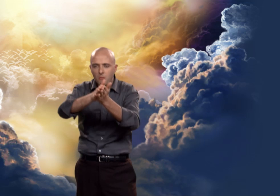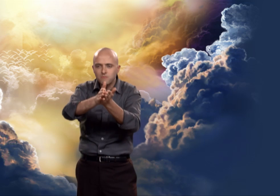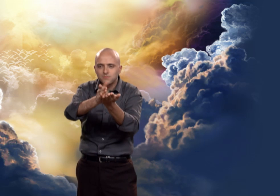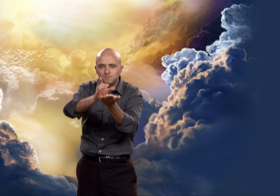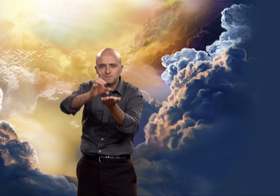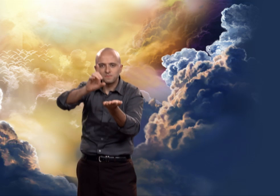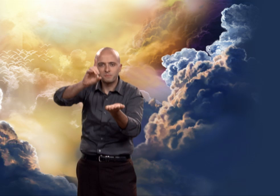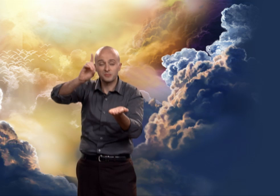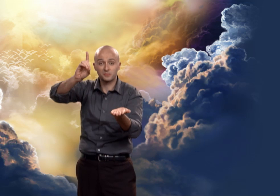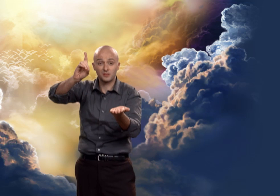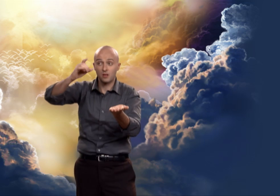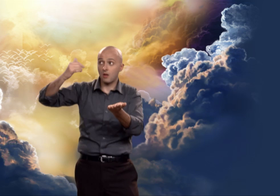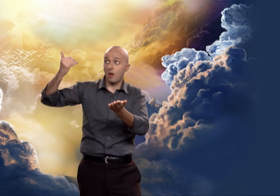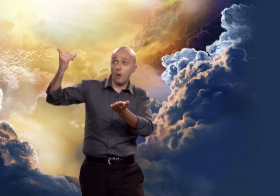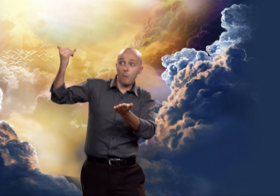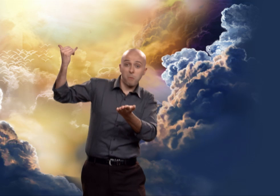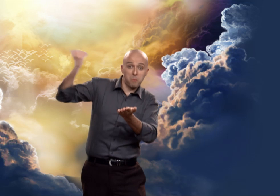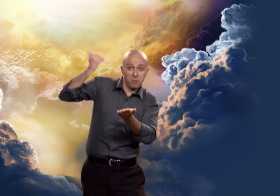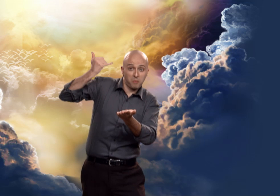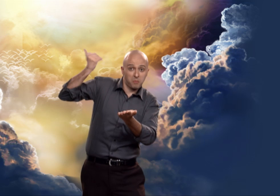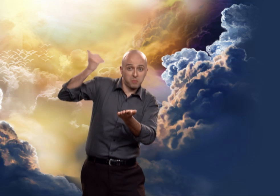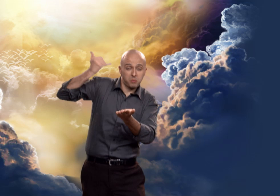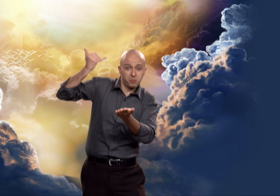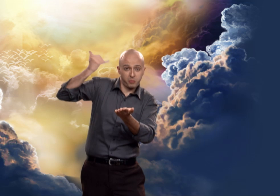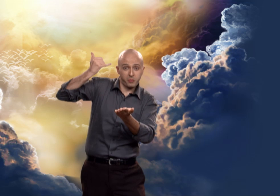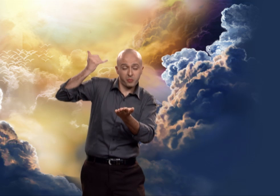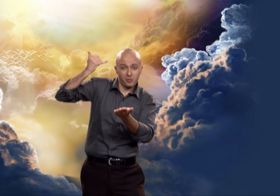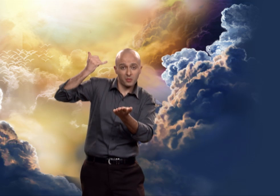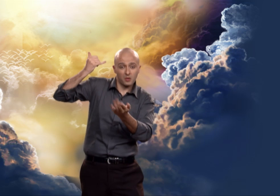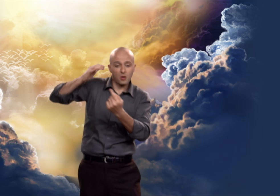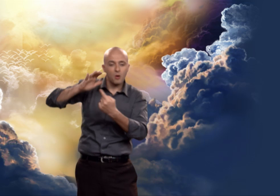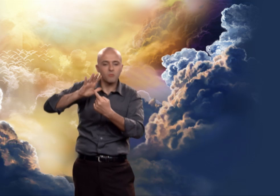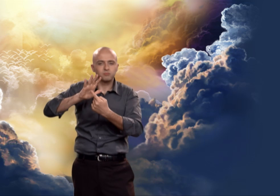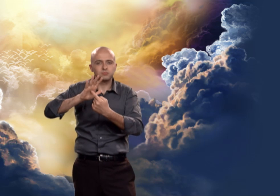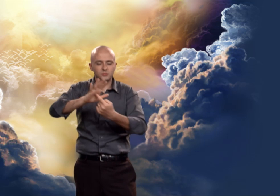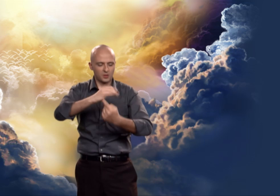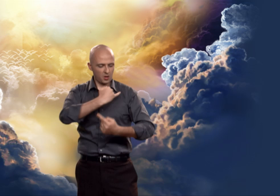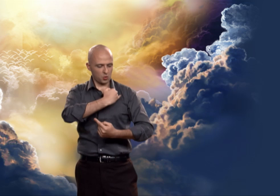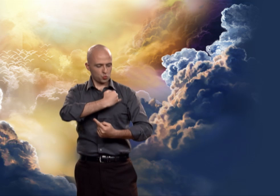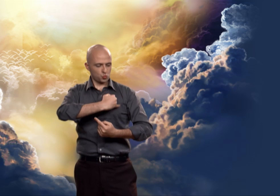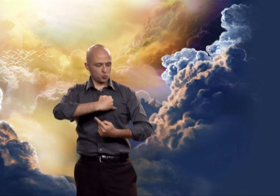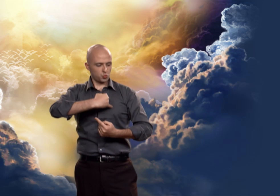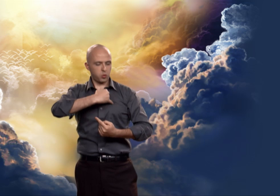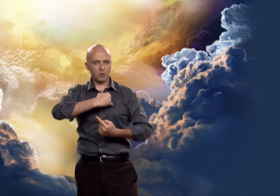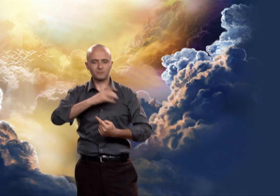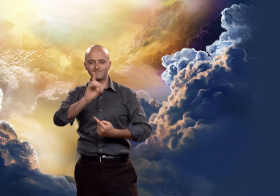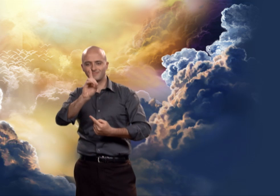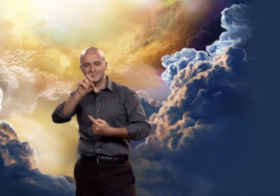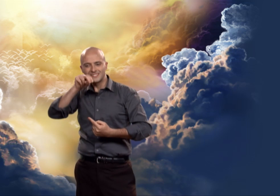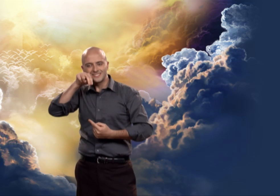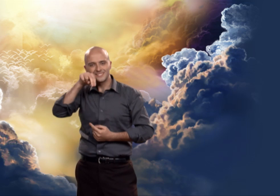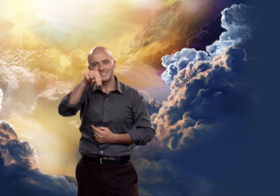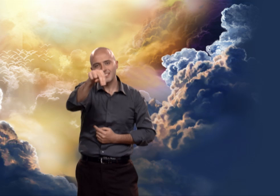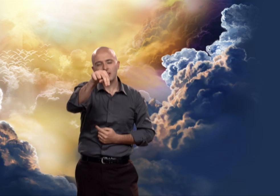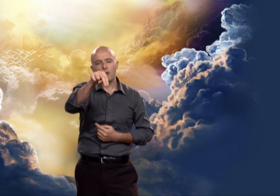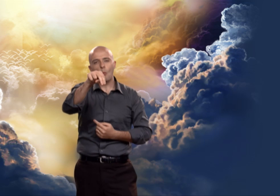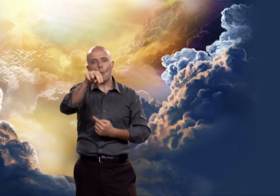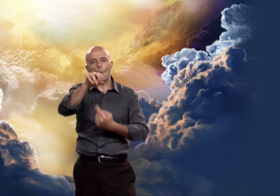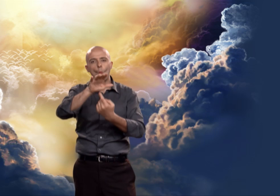concedido. Agora procura impregnar a mente das pessoas com a mesma atitude, levando-as também a desconsiderar